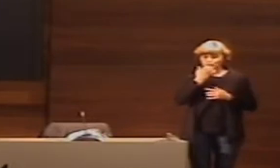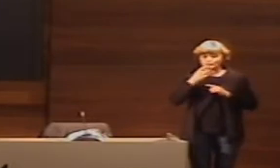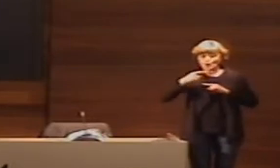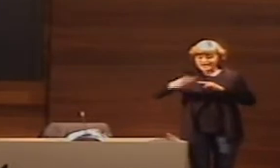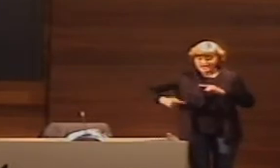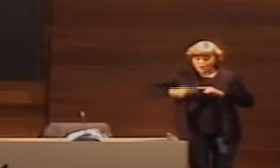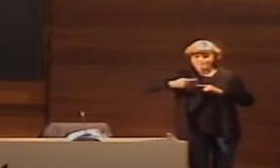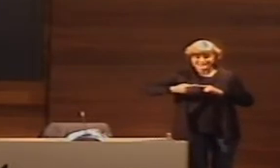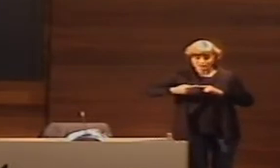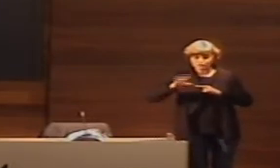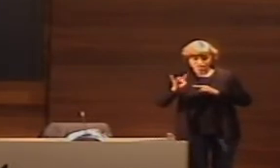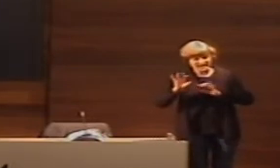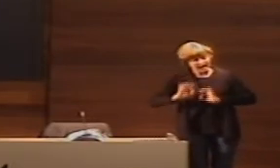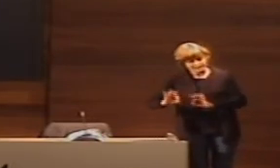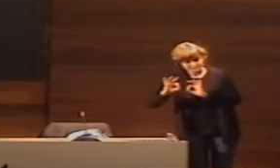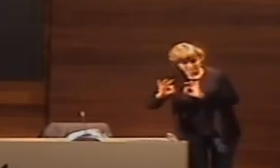aparatos eléctricos y electrónicos, aceites,